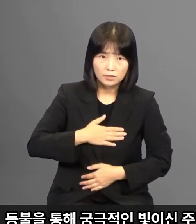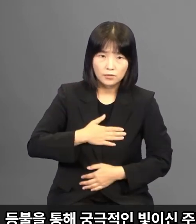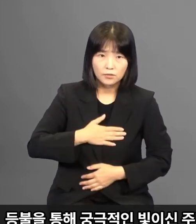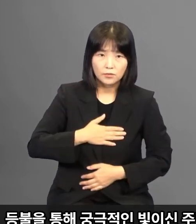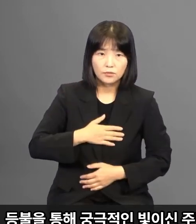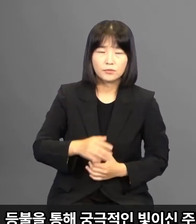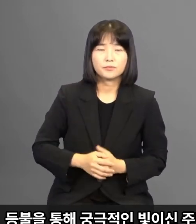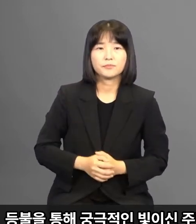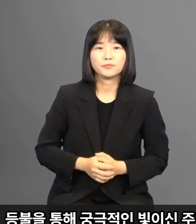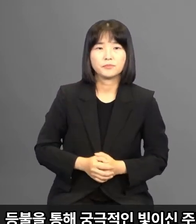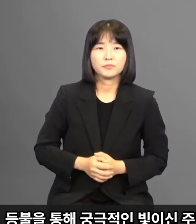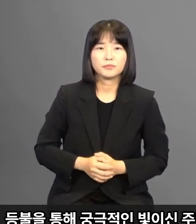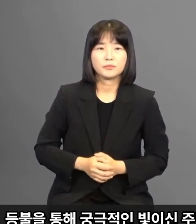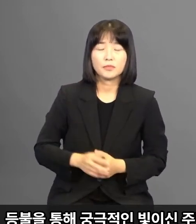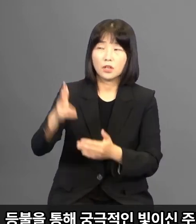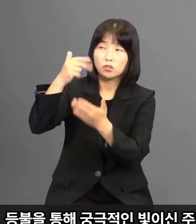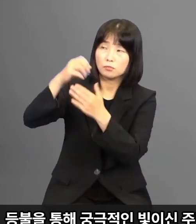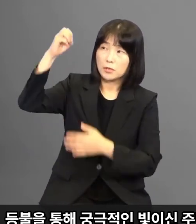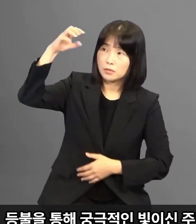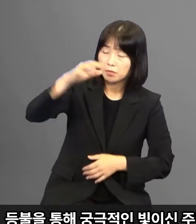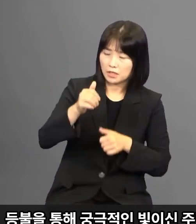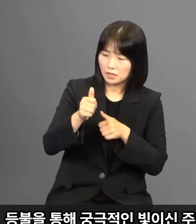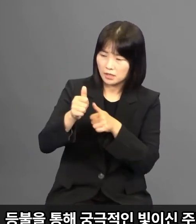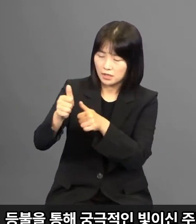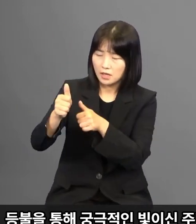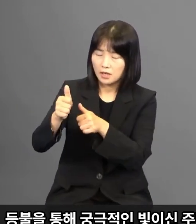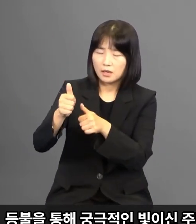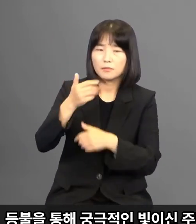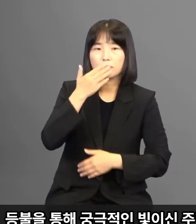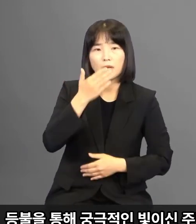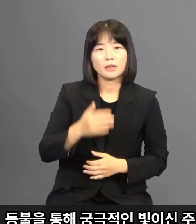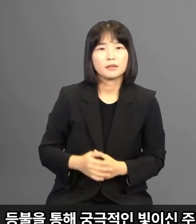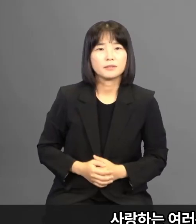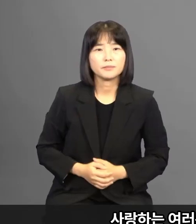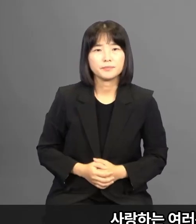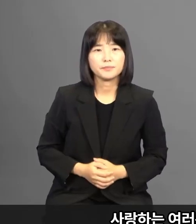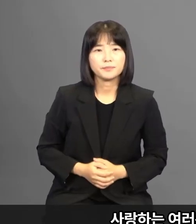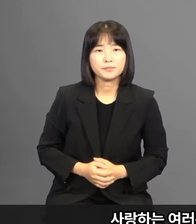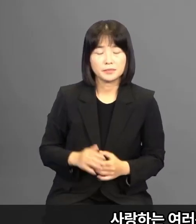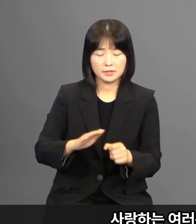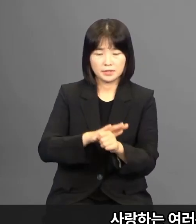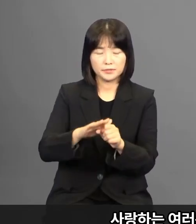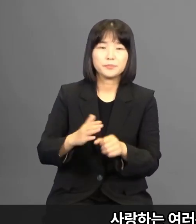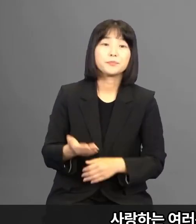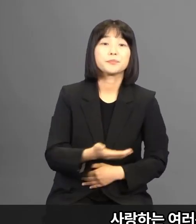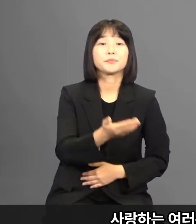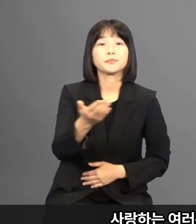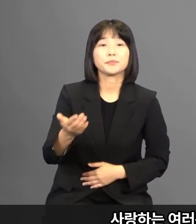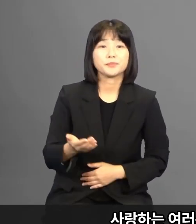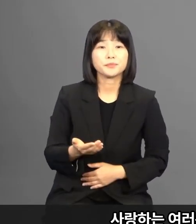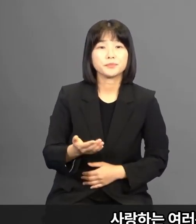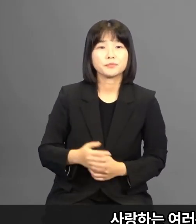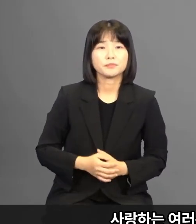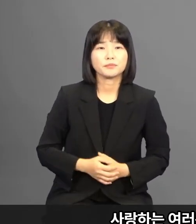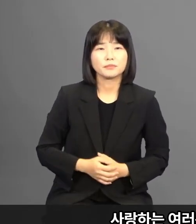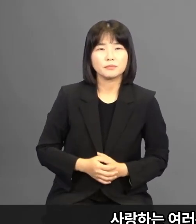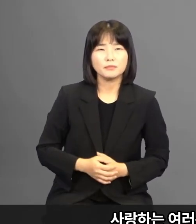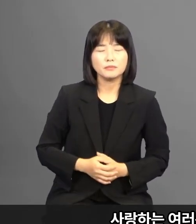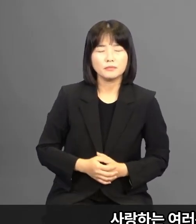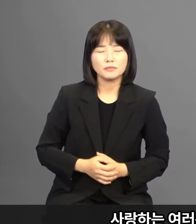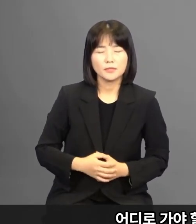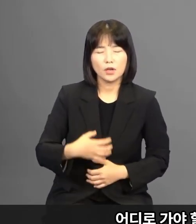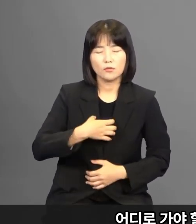빛이신 주님의 빛을 따라갈 수가 있게 된다는 것입니다. 사랑하는 여러분, 우리 험한 인생길